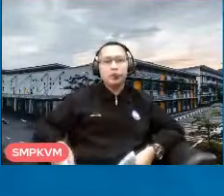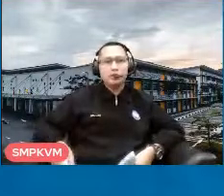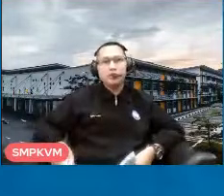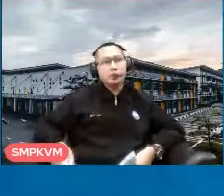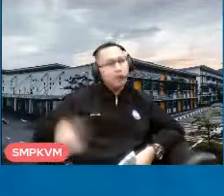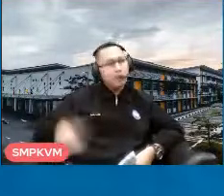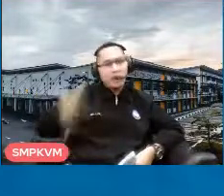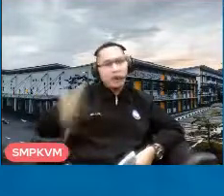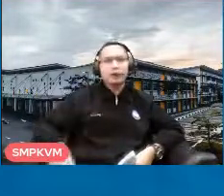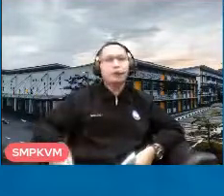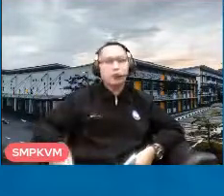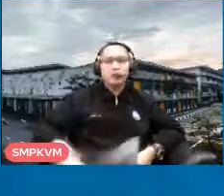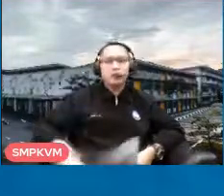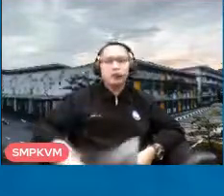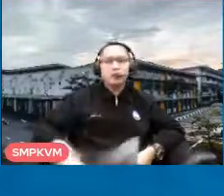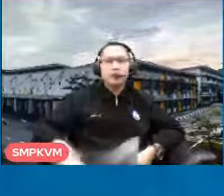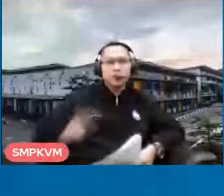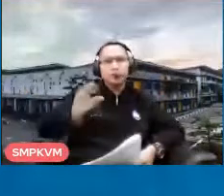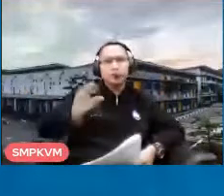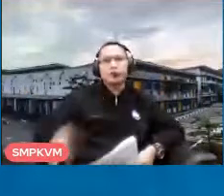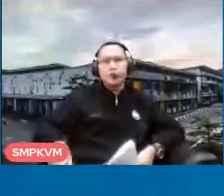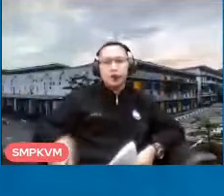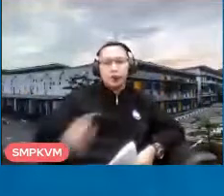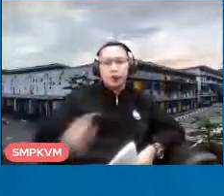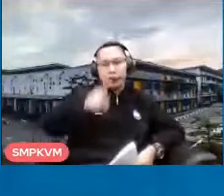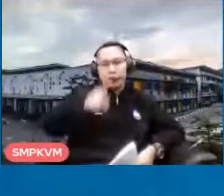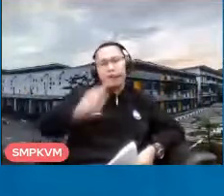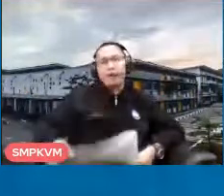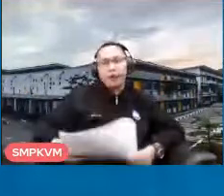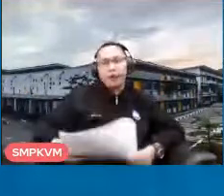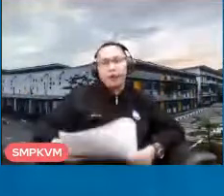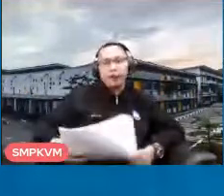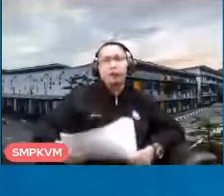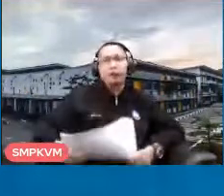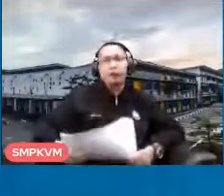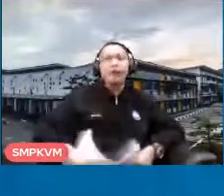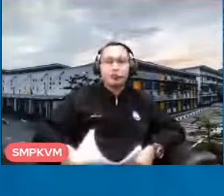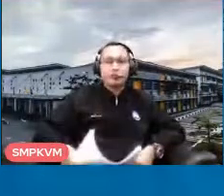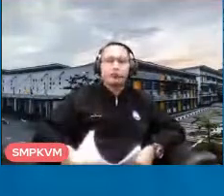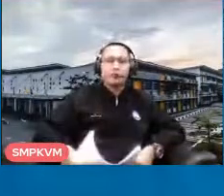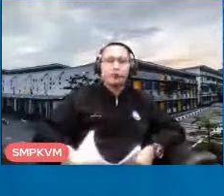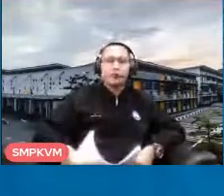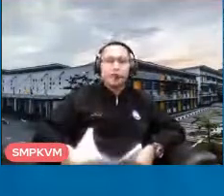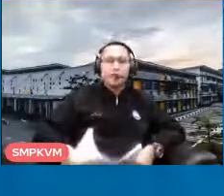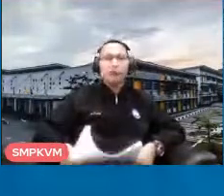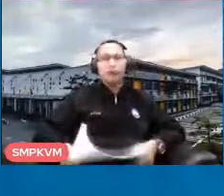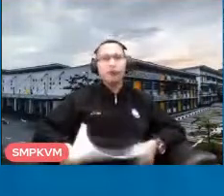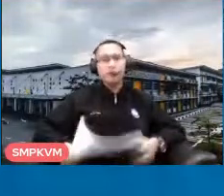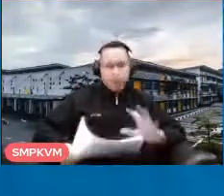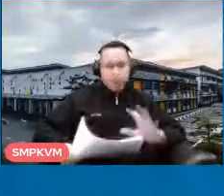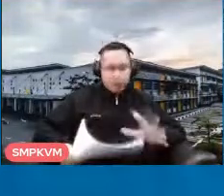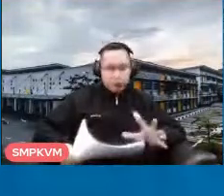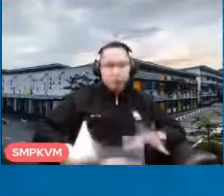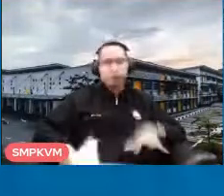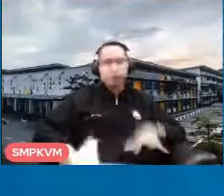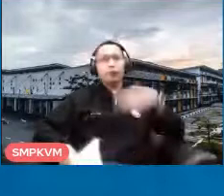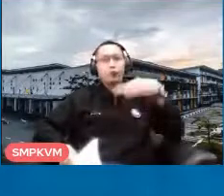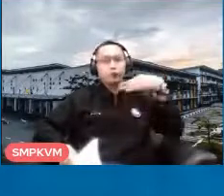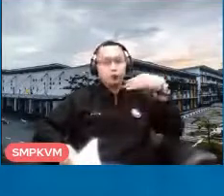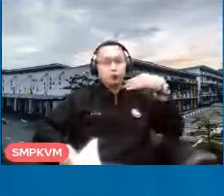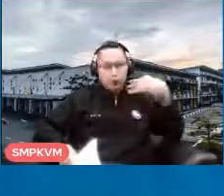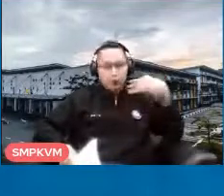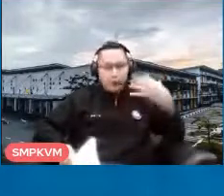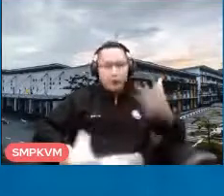ngasih ayam-ayam gak tahu daripada tidak luka punya orang itu sama kapal kabarnya pakai packaging sepanjang hari kalau